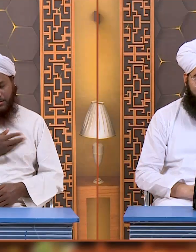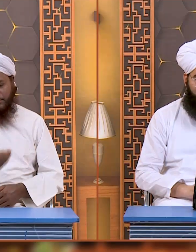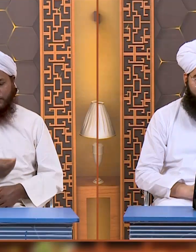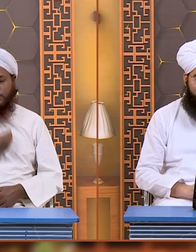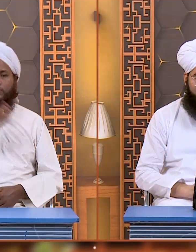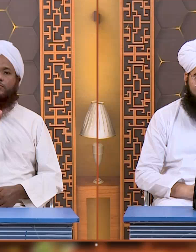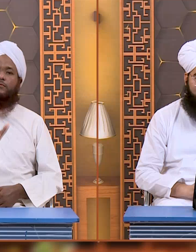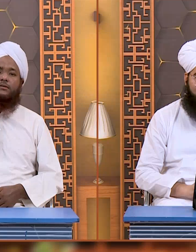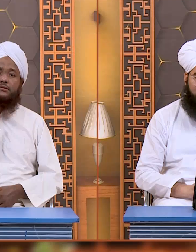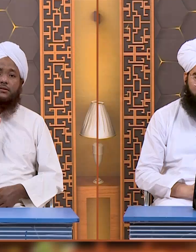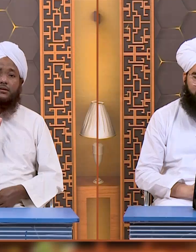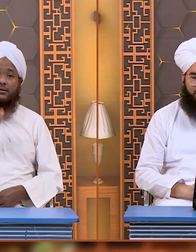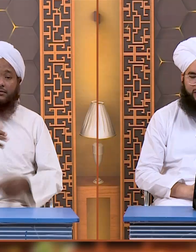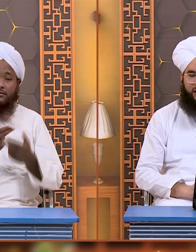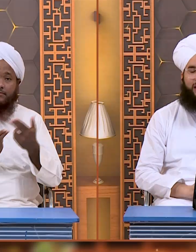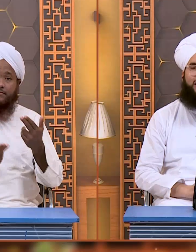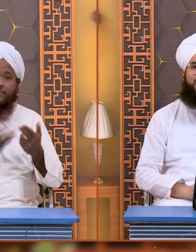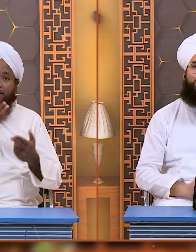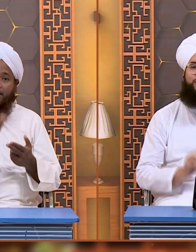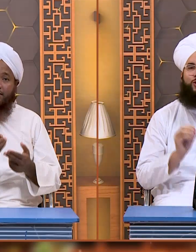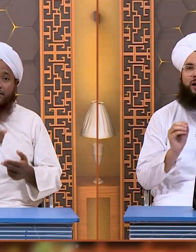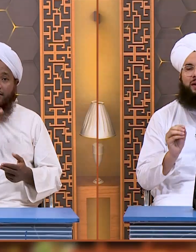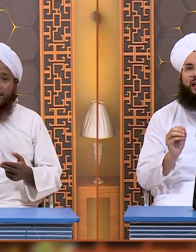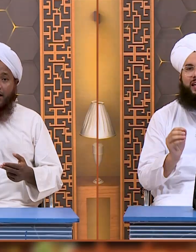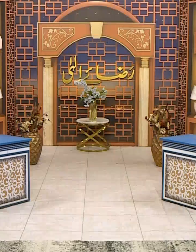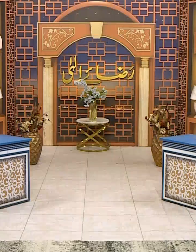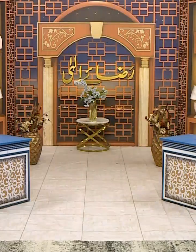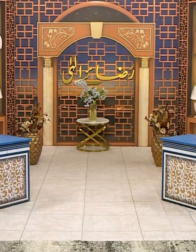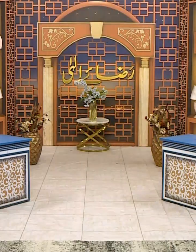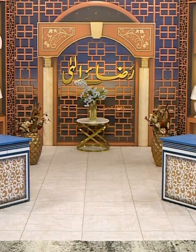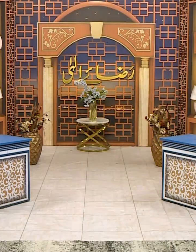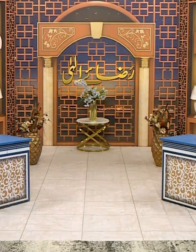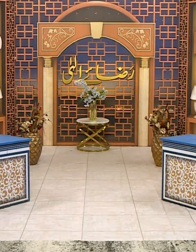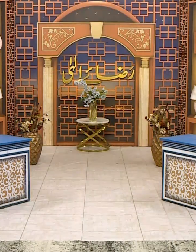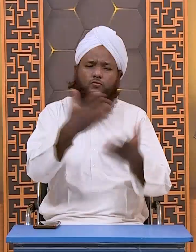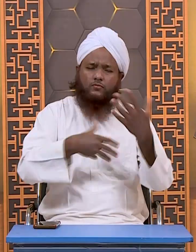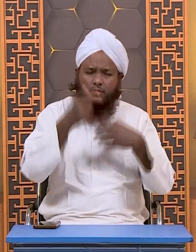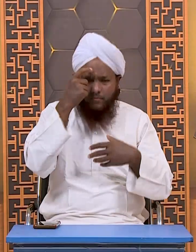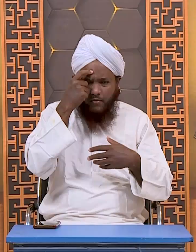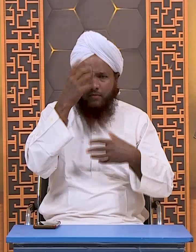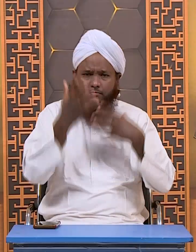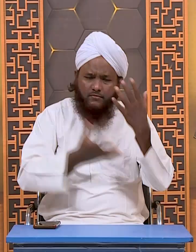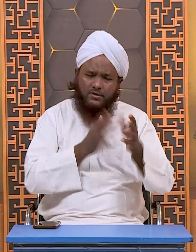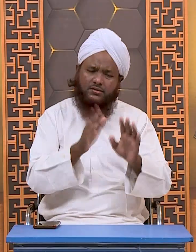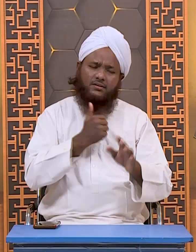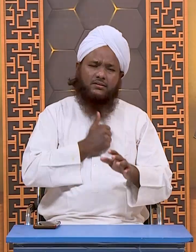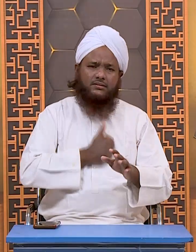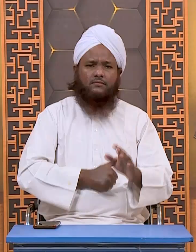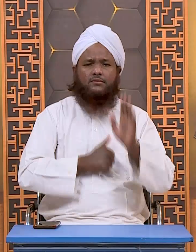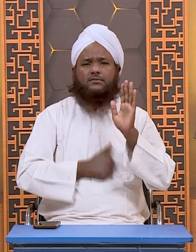اور رضائے الہی پر راضی رہنا یہ وہ عمل ہے جو نجات دلانے والا ہے، جنت میں داخل کرنے والا عمل ہے. کتنا